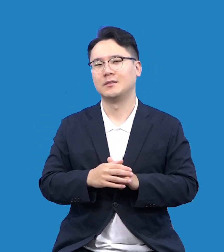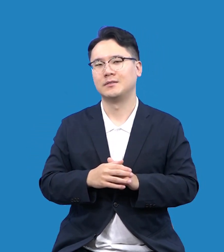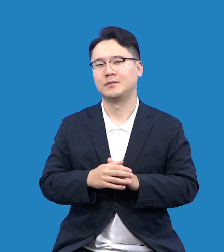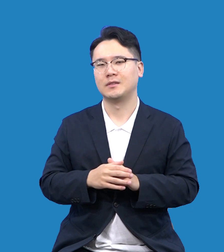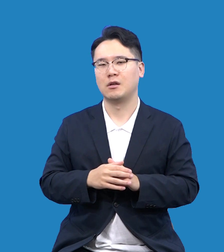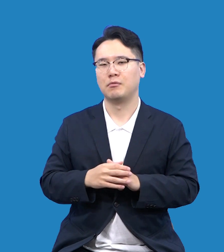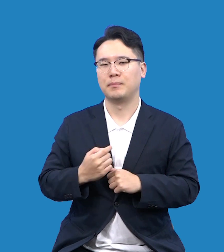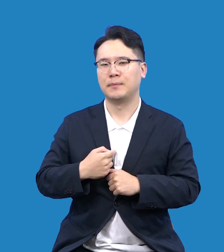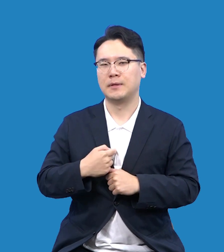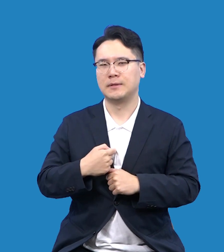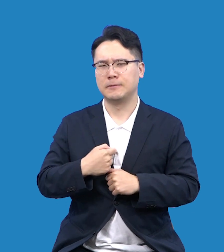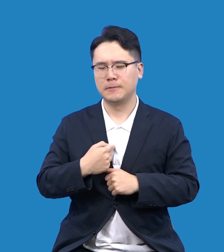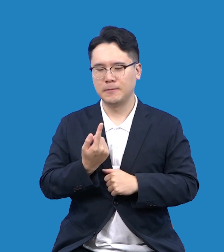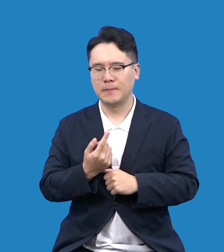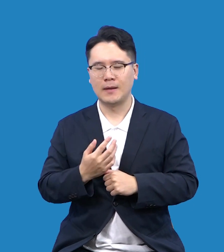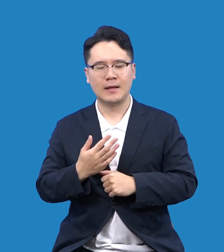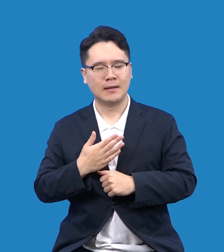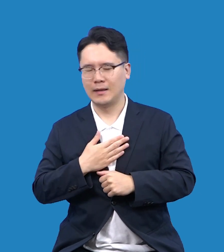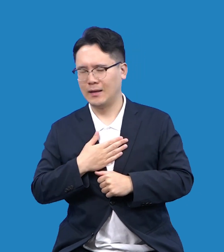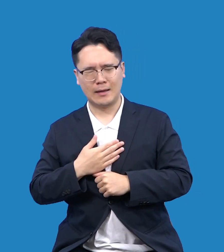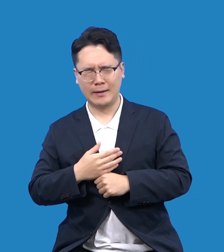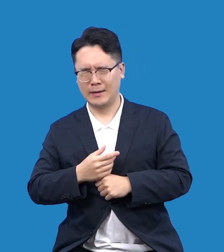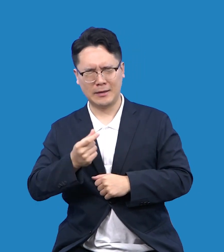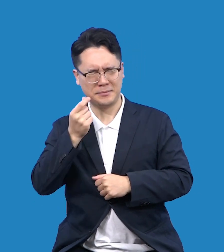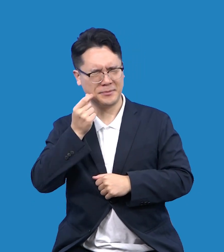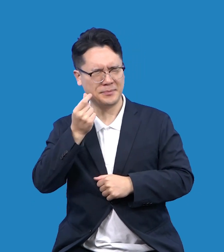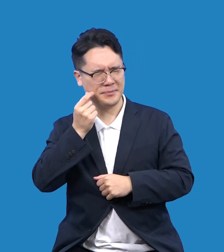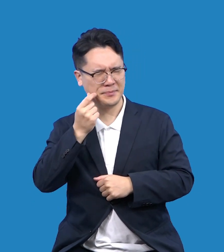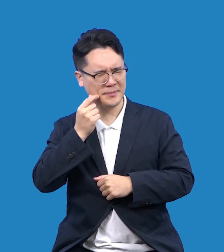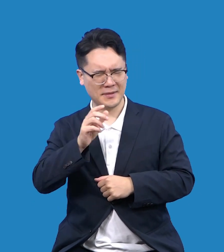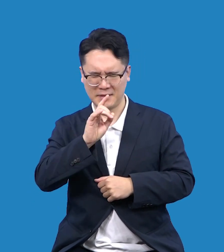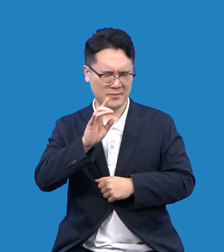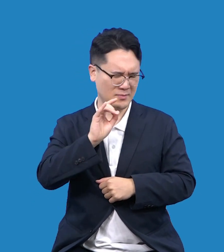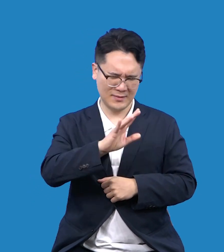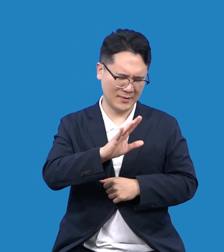할 수 없다고 말하고 있는 것입니다. 네. 그런데